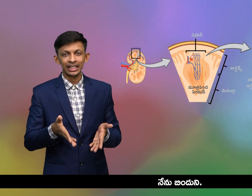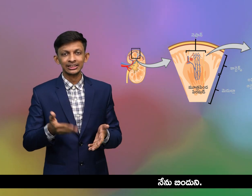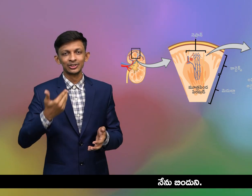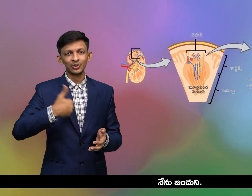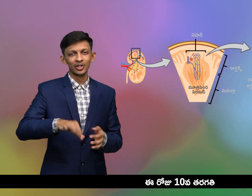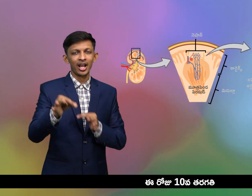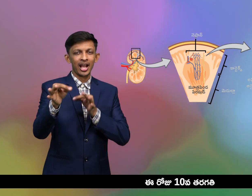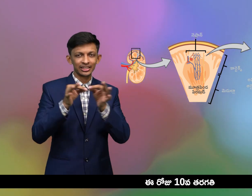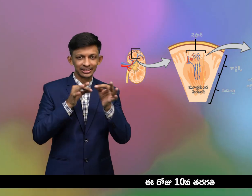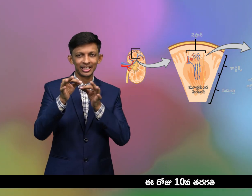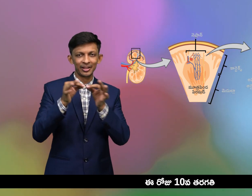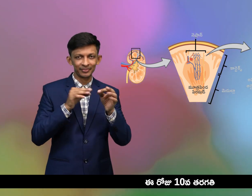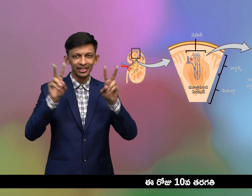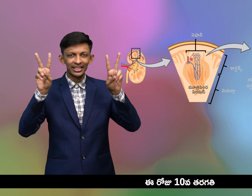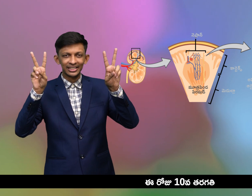బిందుని. ఈరోజు 10వ తరగతి